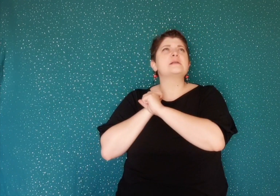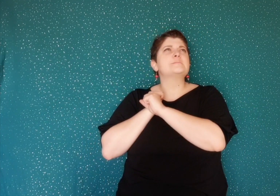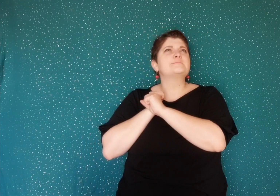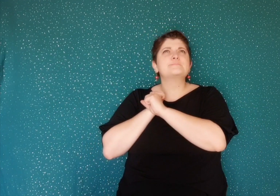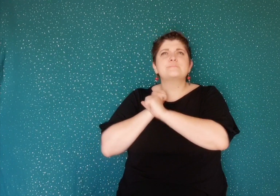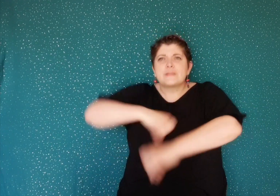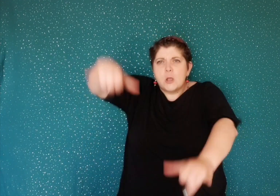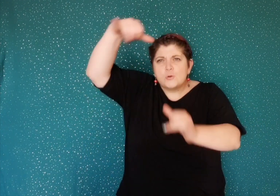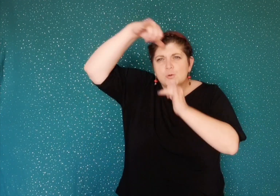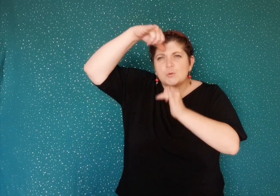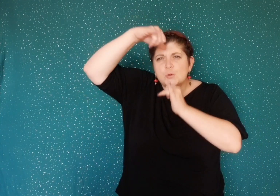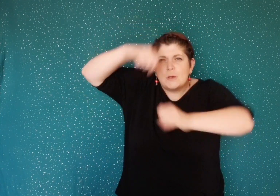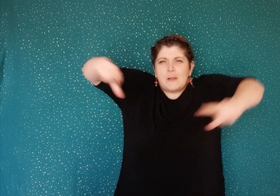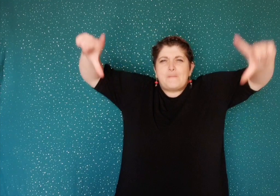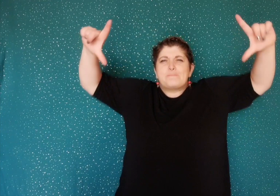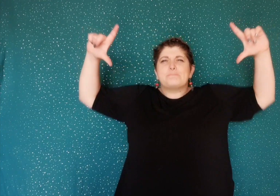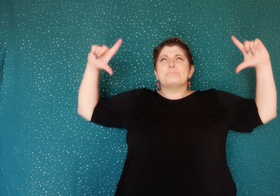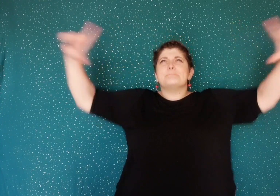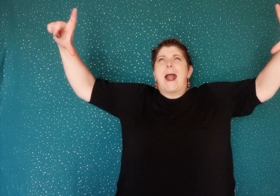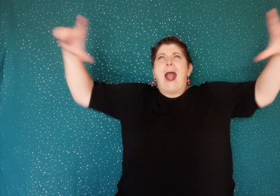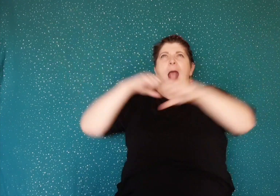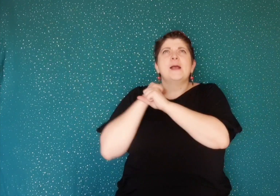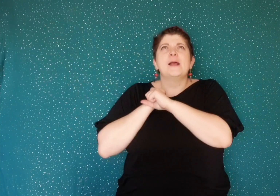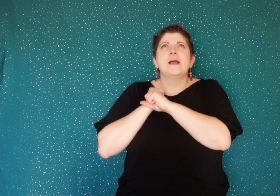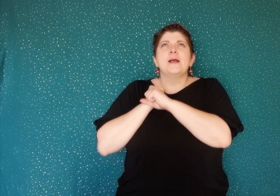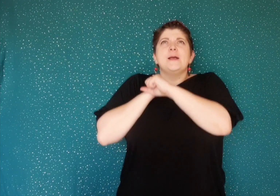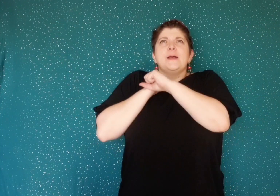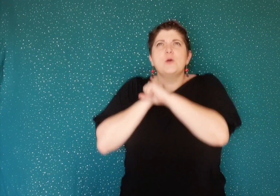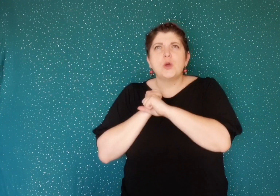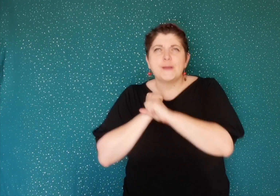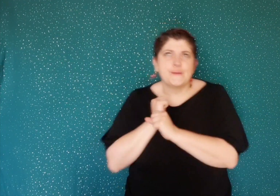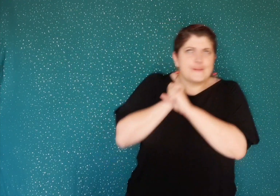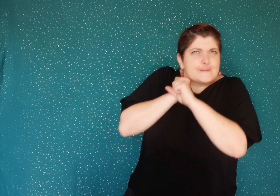sommet et passa sur la lune.